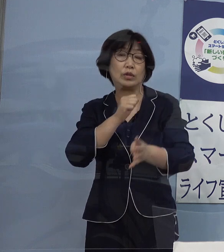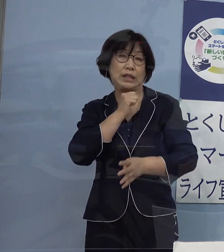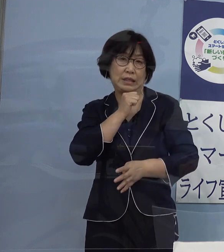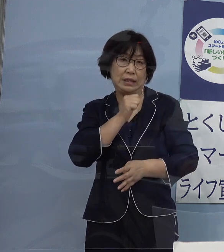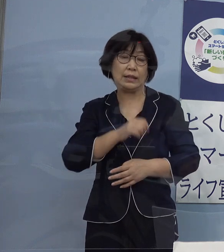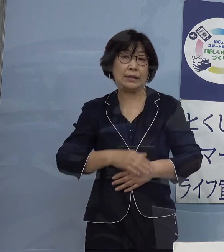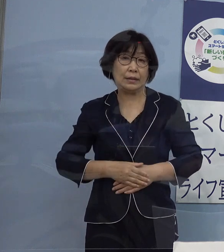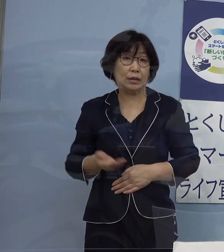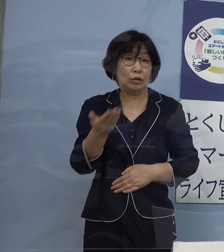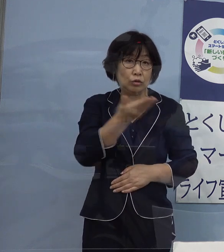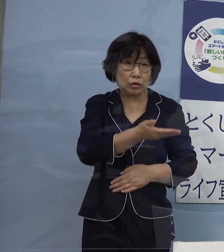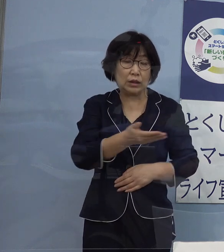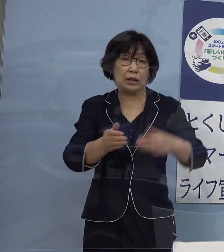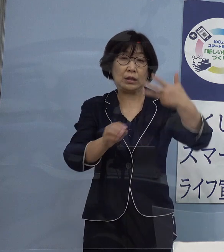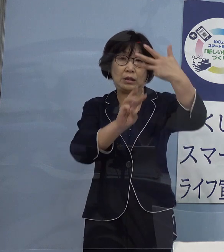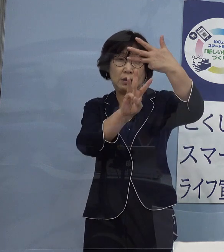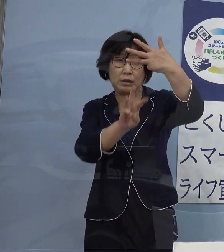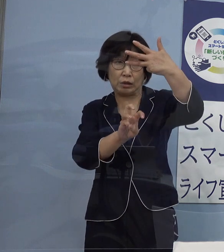翌30日、